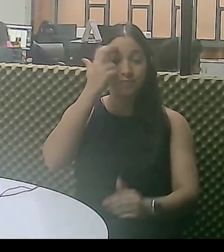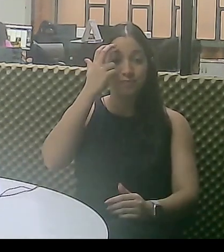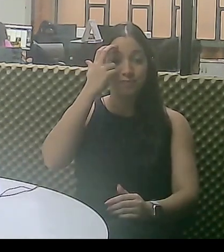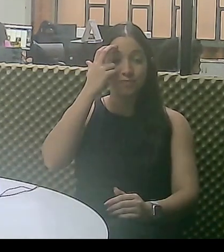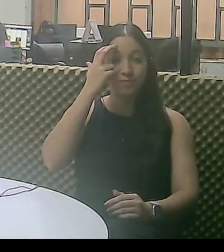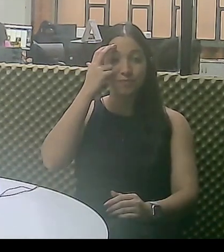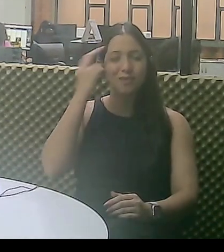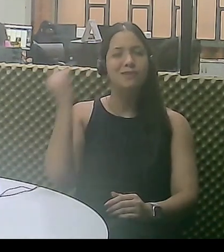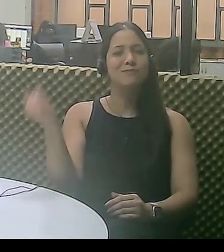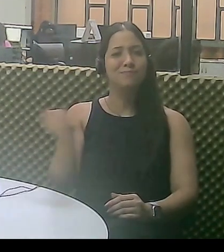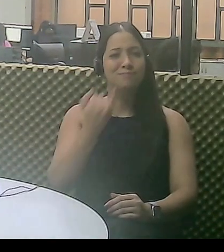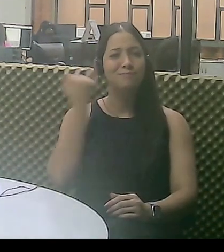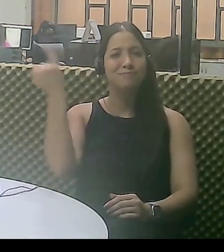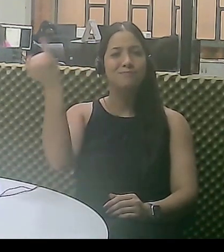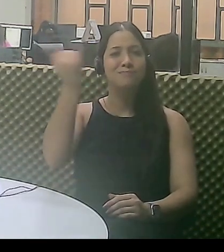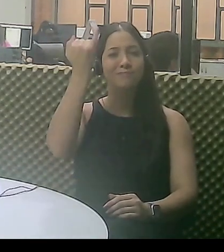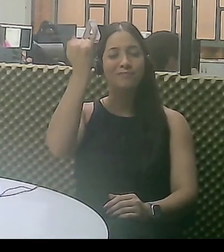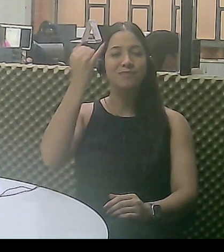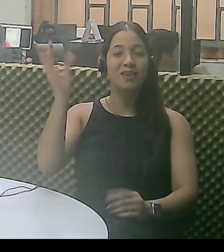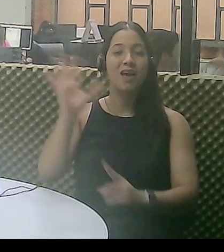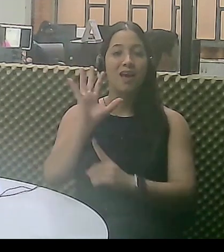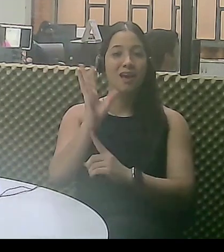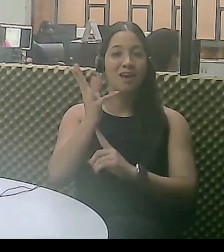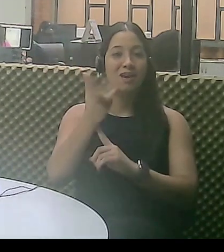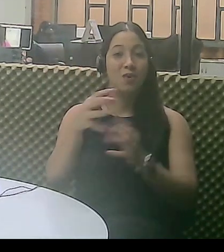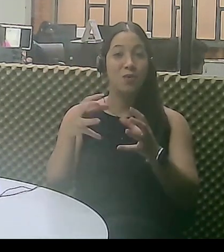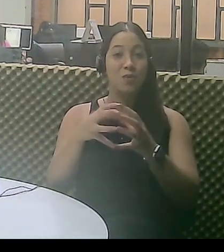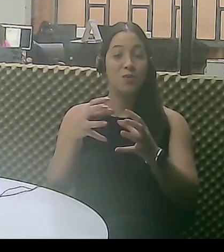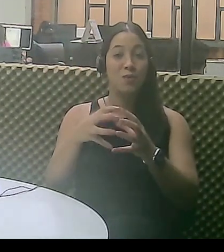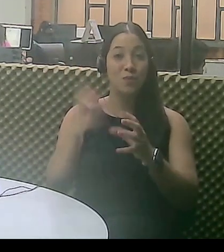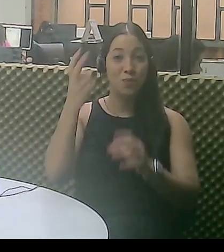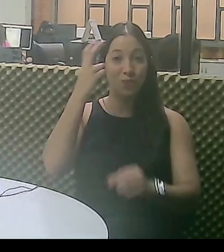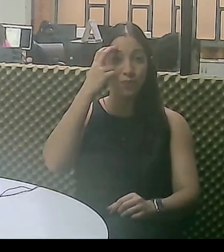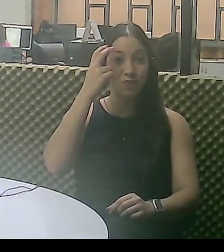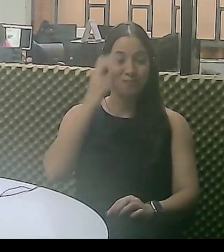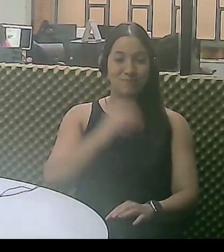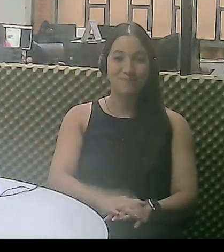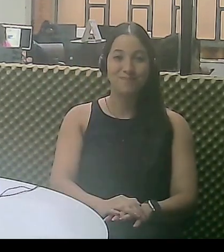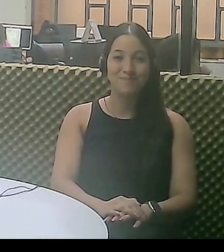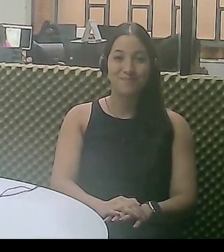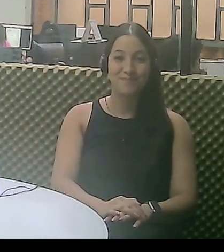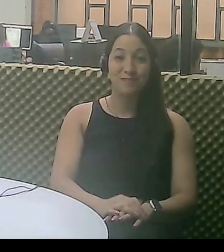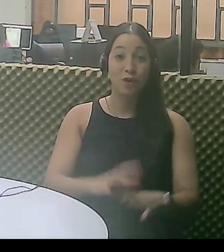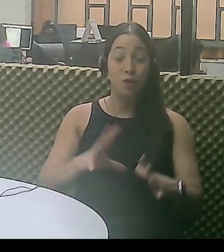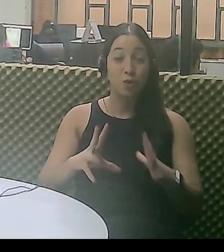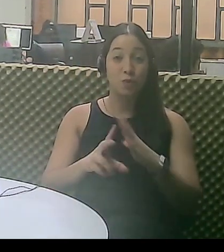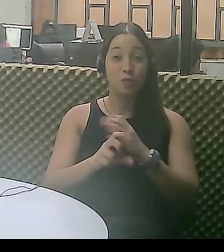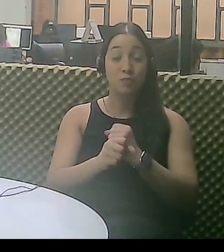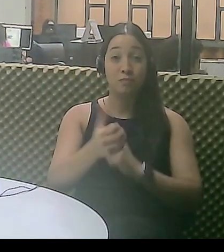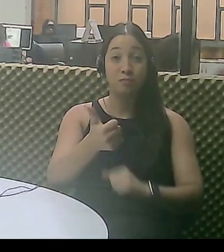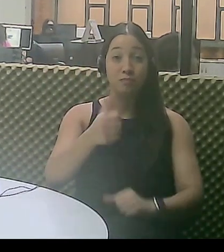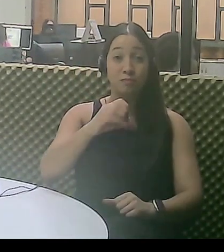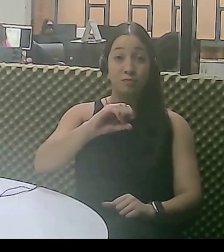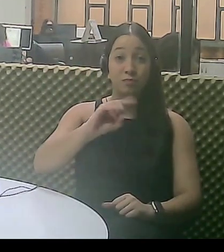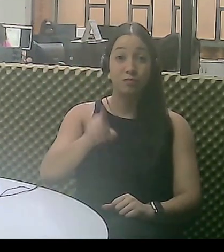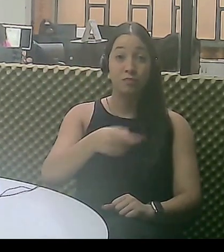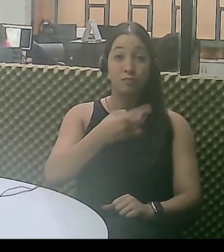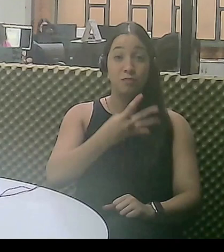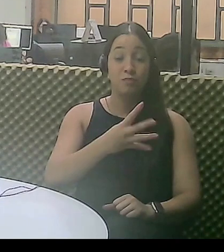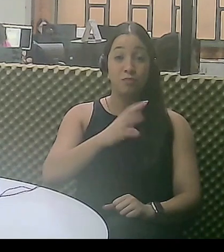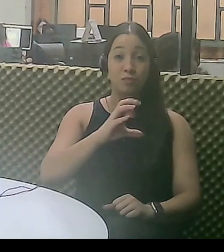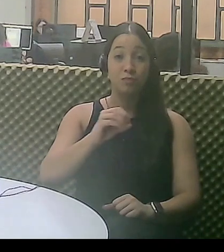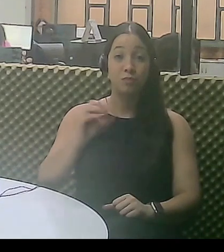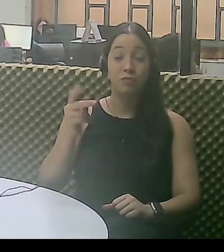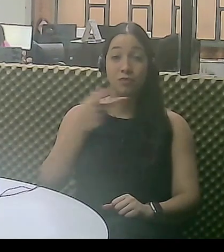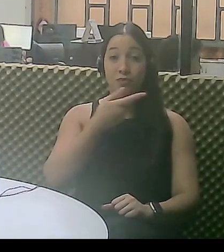foram importantes aliados da classe artística e de produtores culturais. Com um total de 19.400